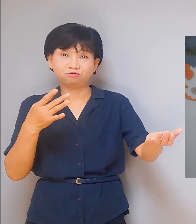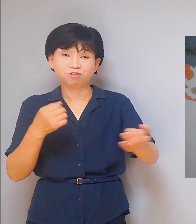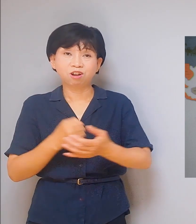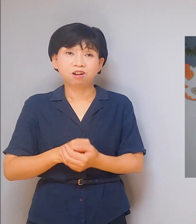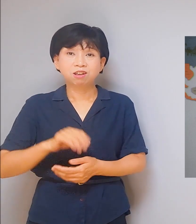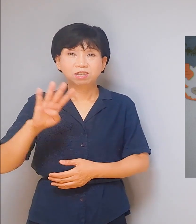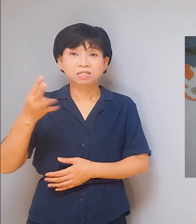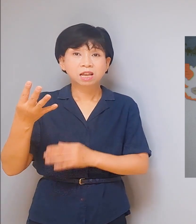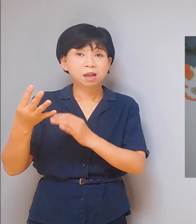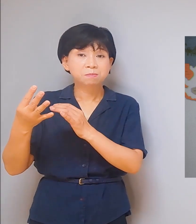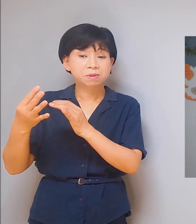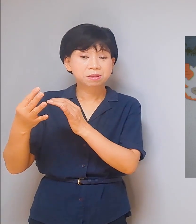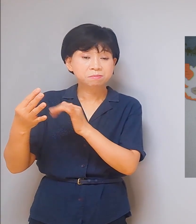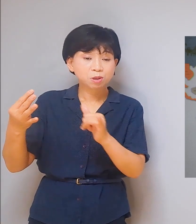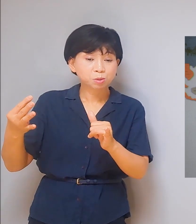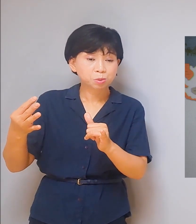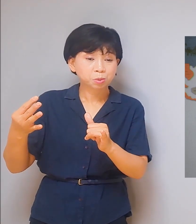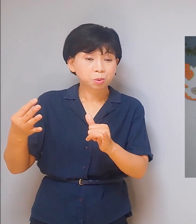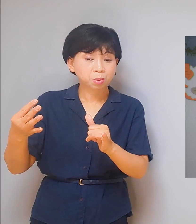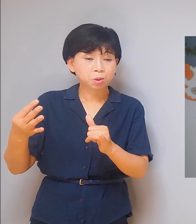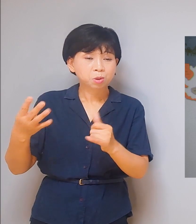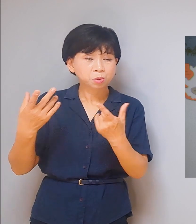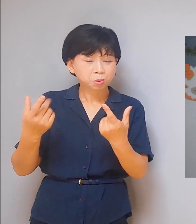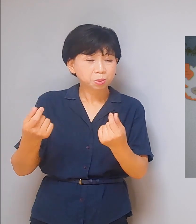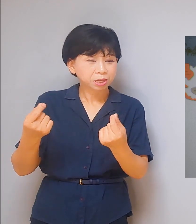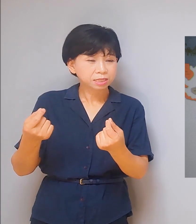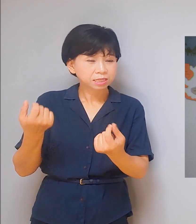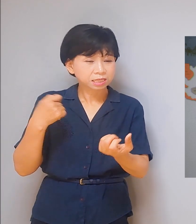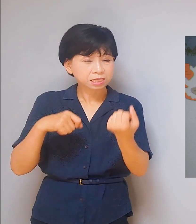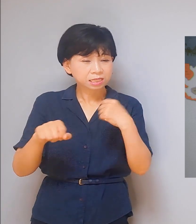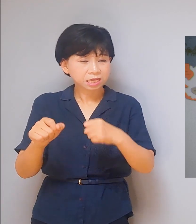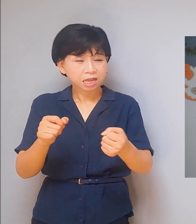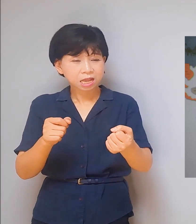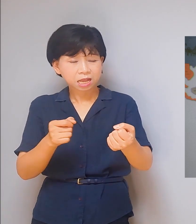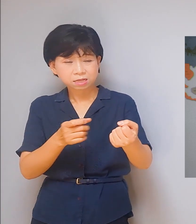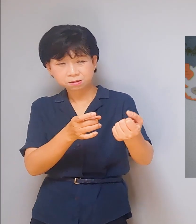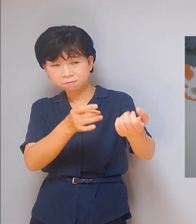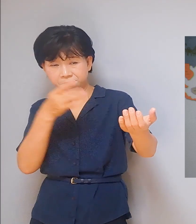명도 똑같이 사냥꾼들, 칼잡이들이 아닐까.